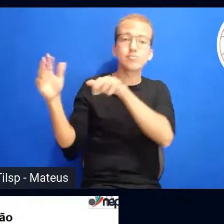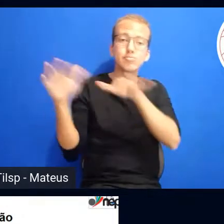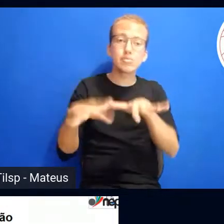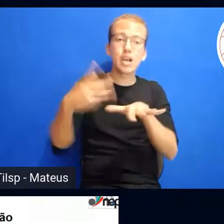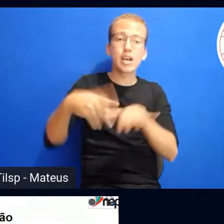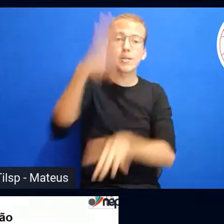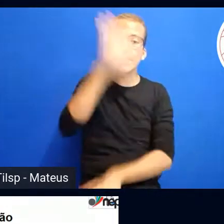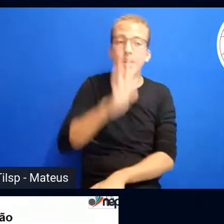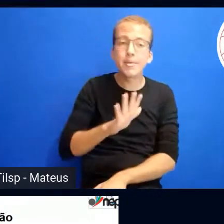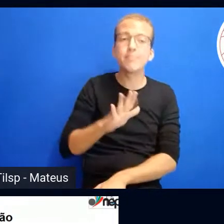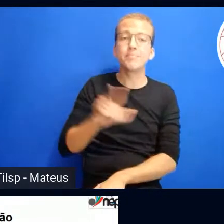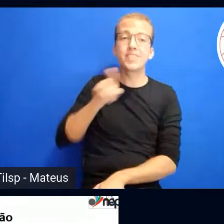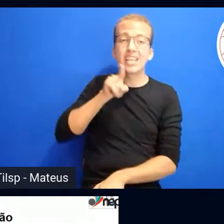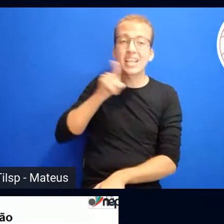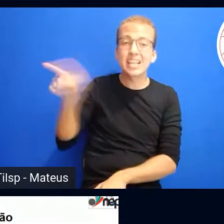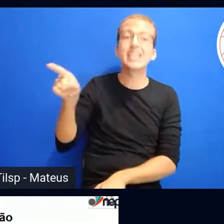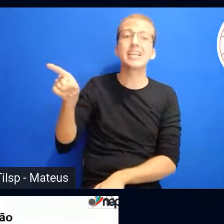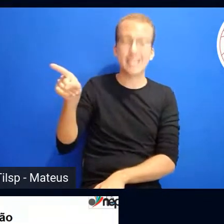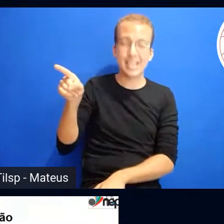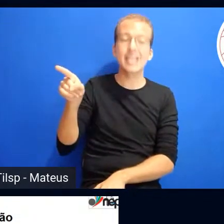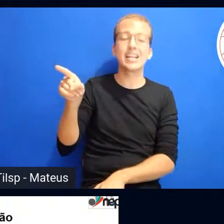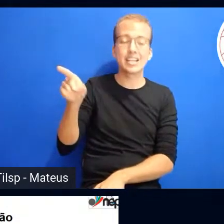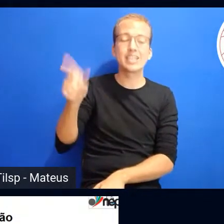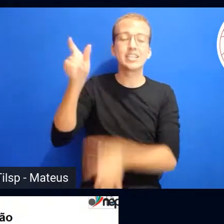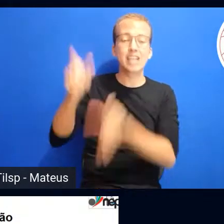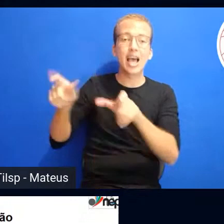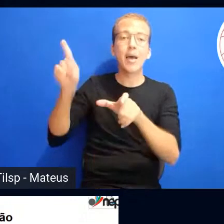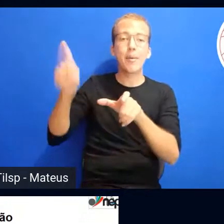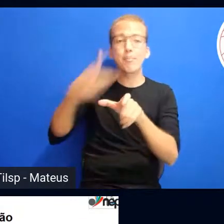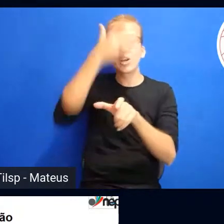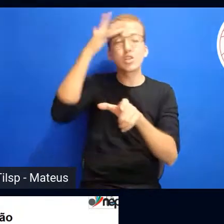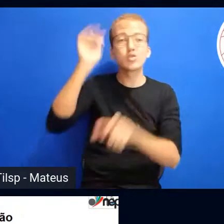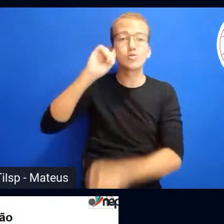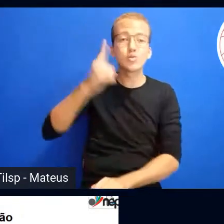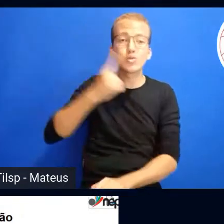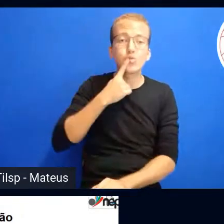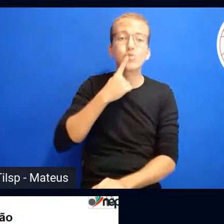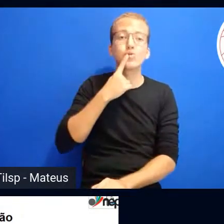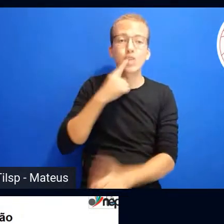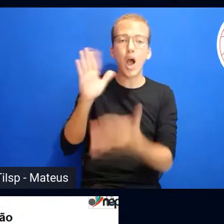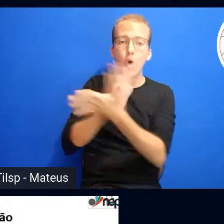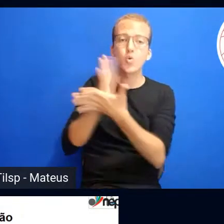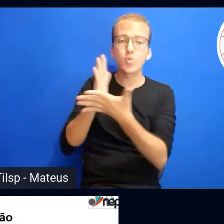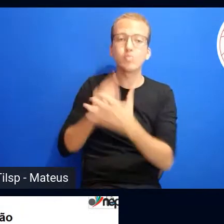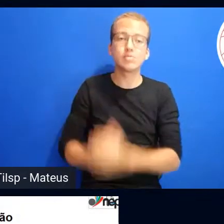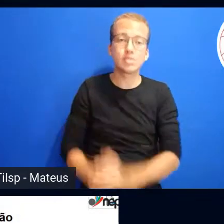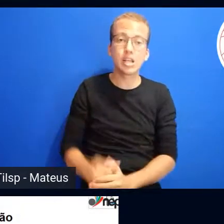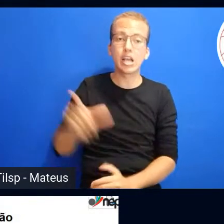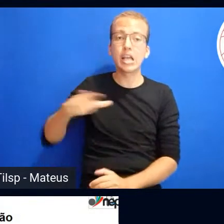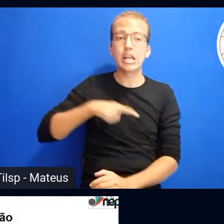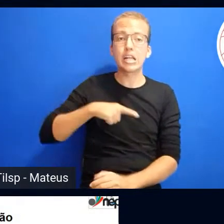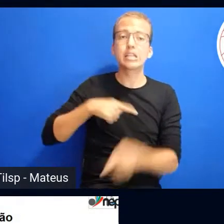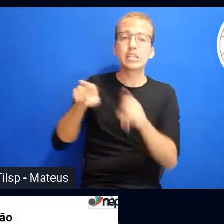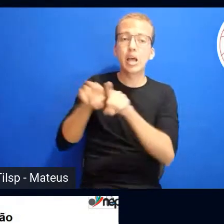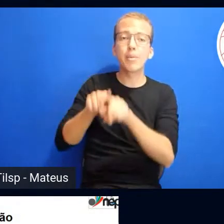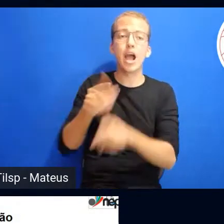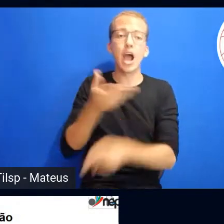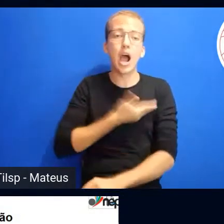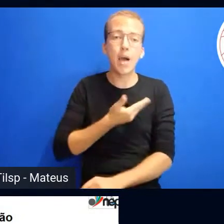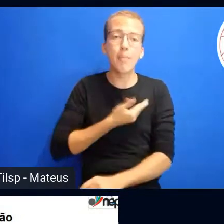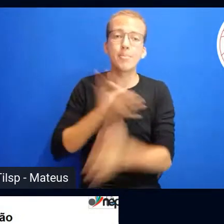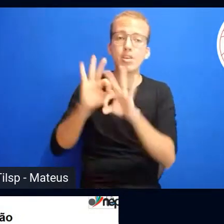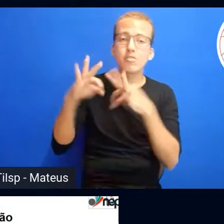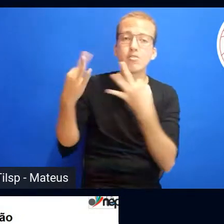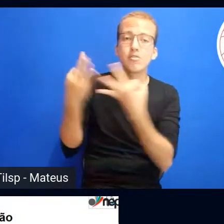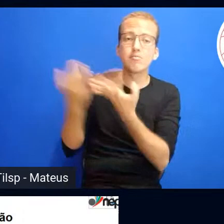refugiados são surdos, são pessoas surdas que acabam vindo e trazendo, né, seus amigos, parentes, enfim, a sua